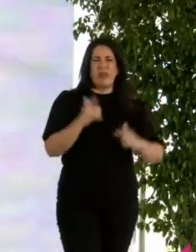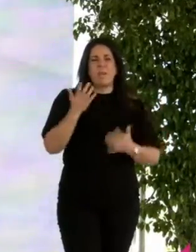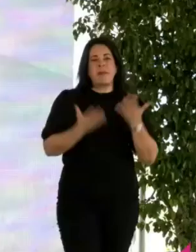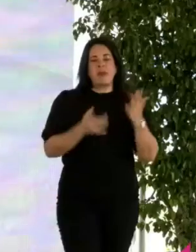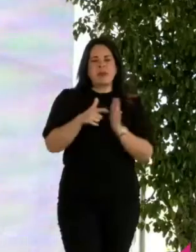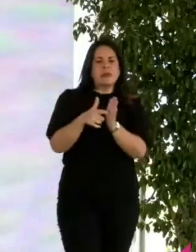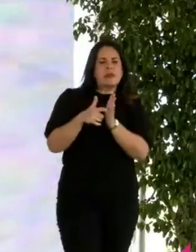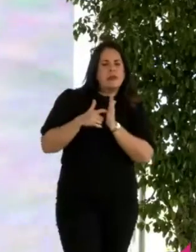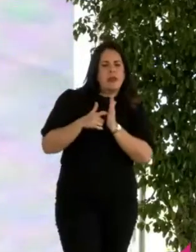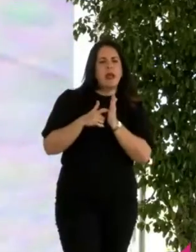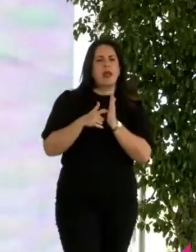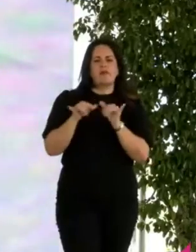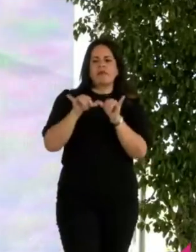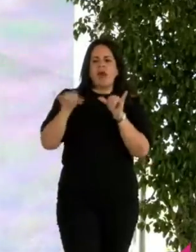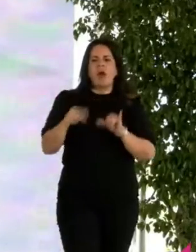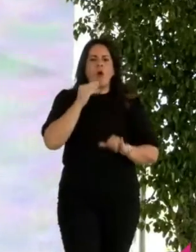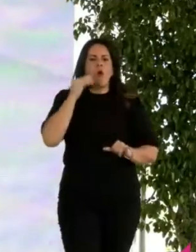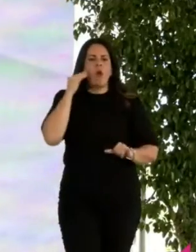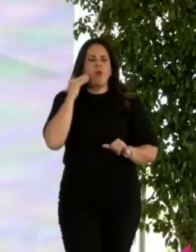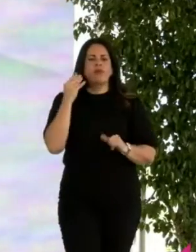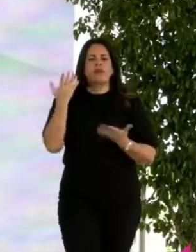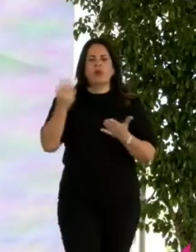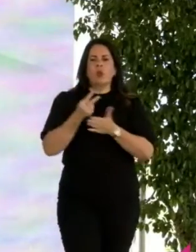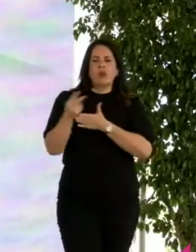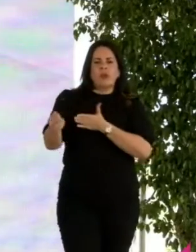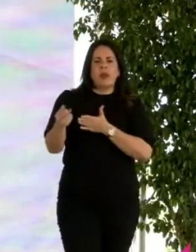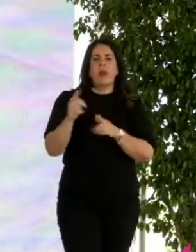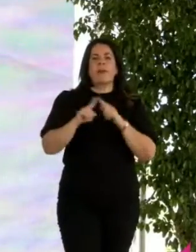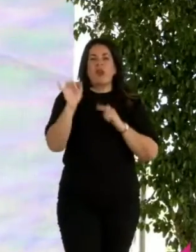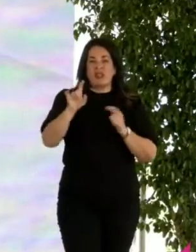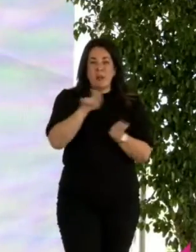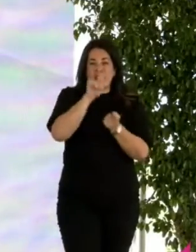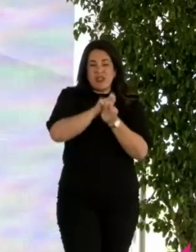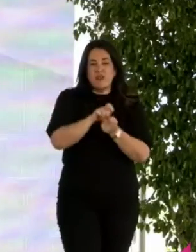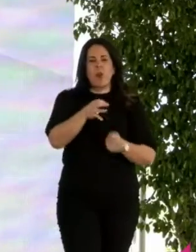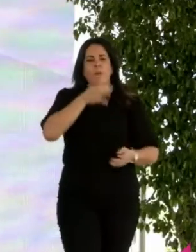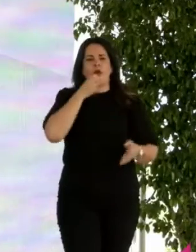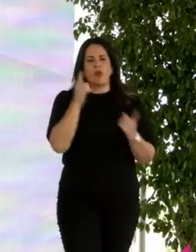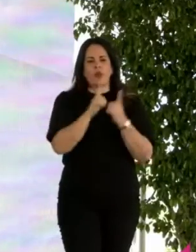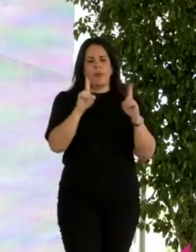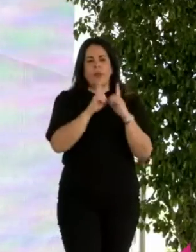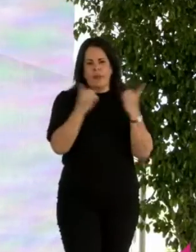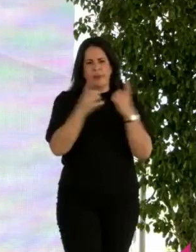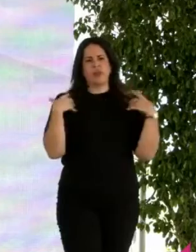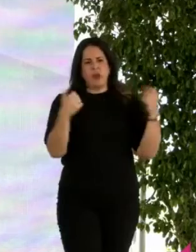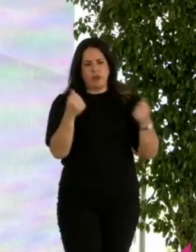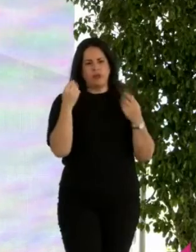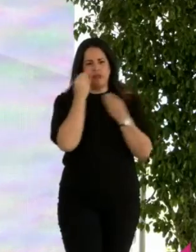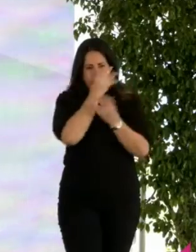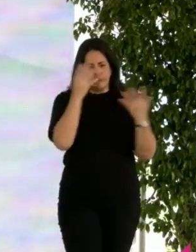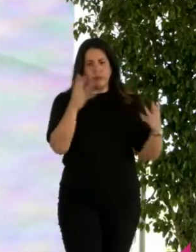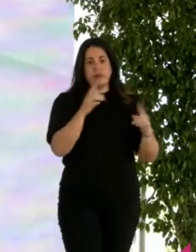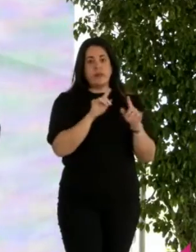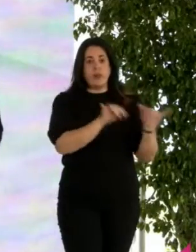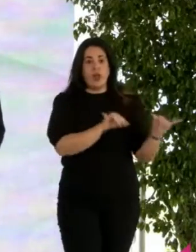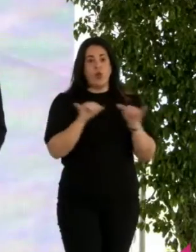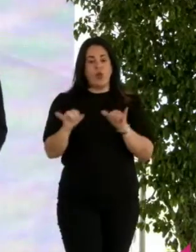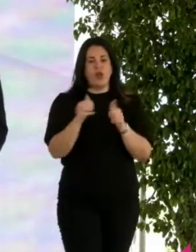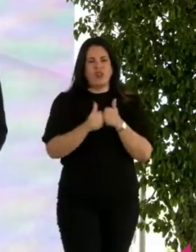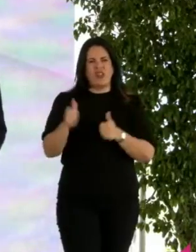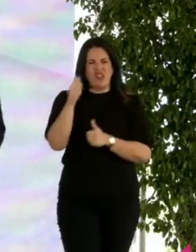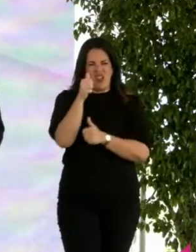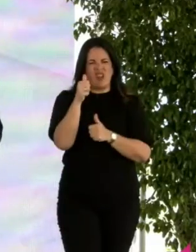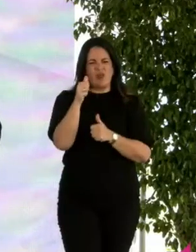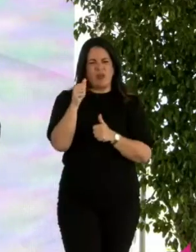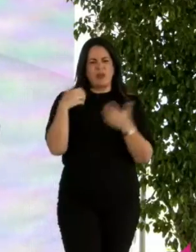exija una cuarentena, pero ese el detalle lo anunciará el Departamento de Salud. De igual manera, el secretario de Salud ha indicado que